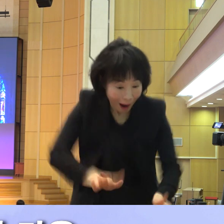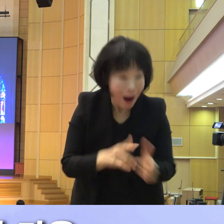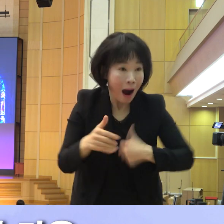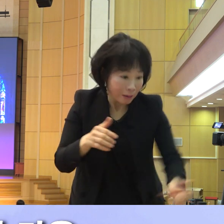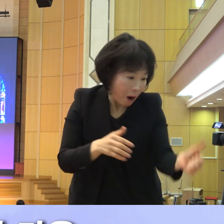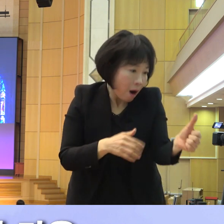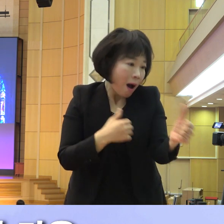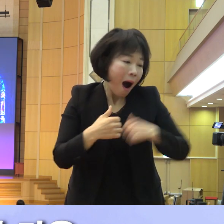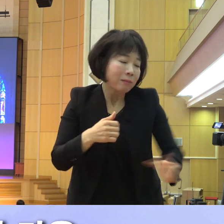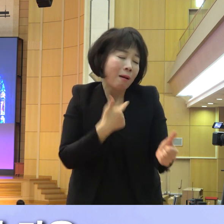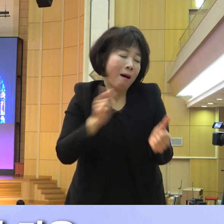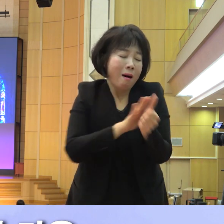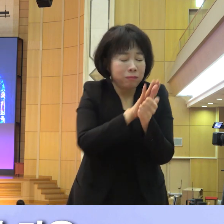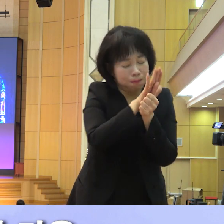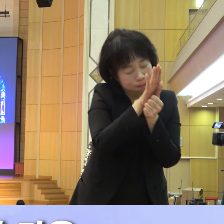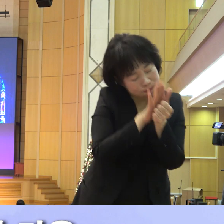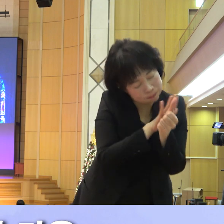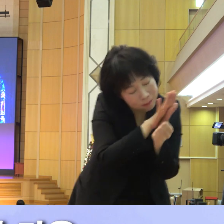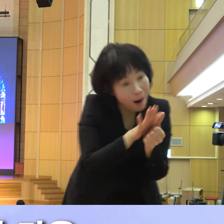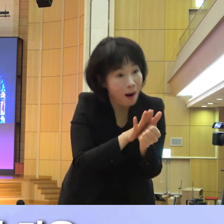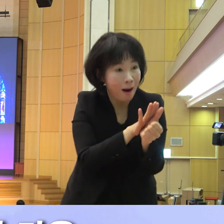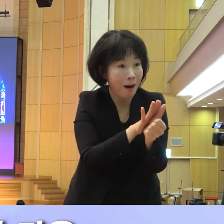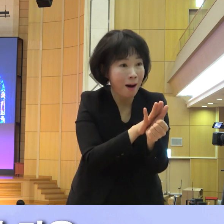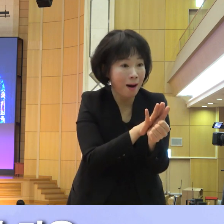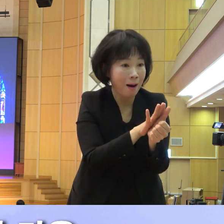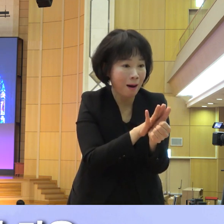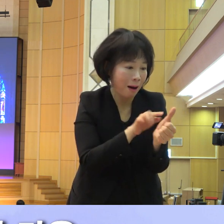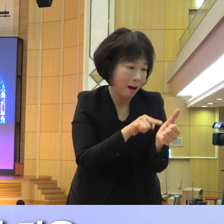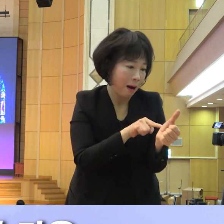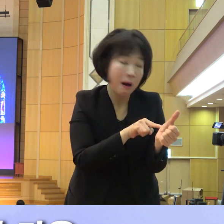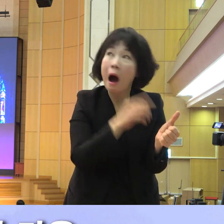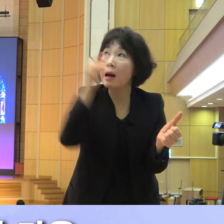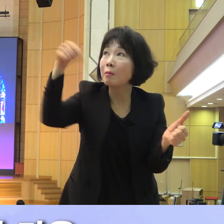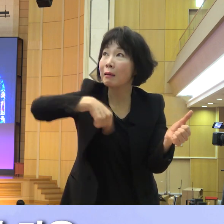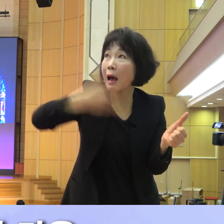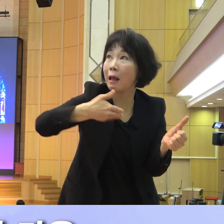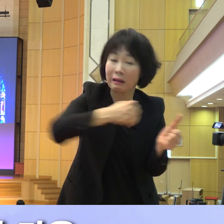것입니다. 아브라함은 아들을 데리고